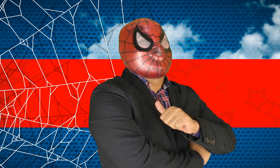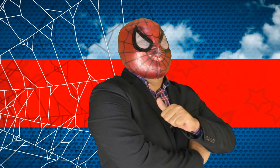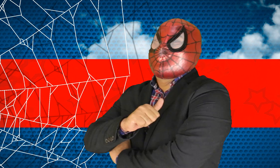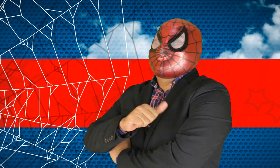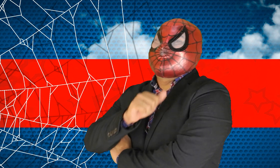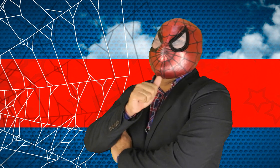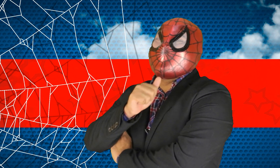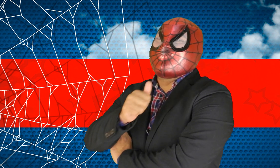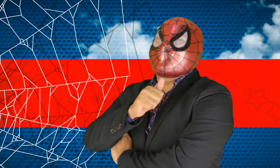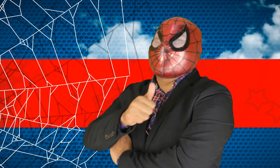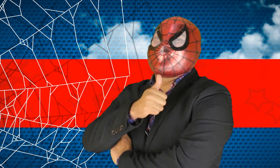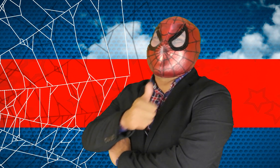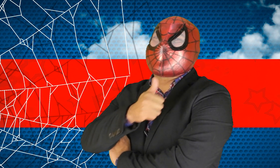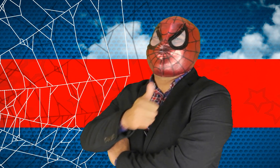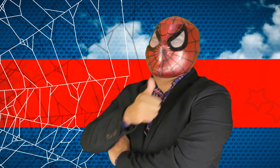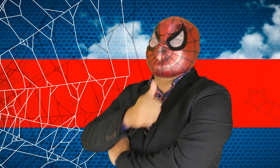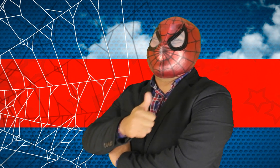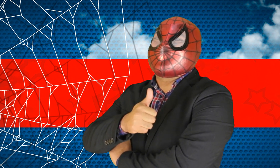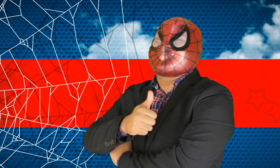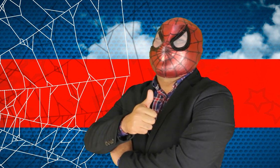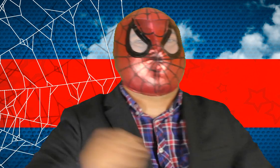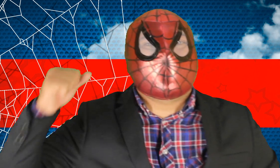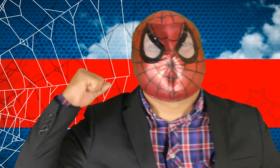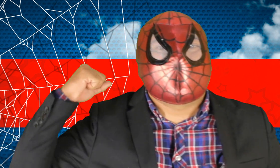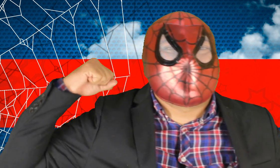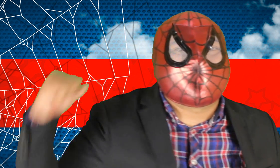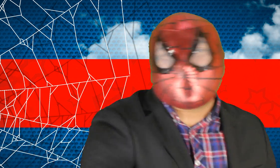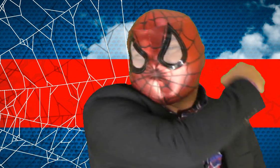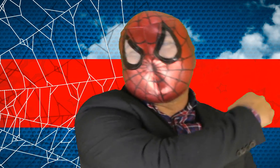será el mejor lugar para vivir, pero de la verga.